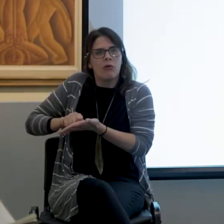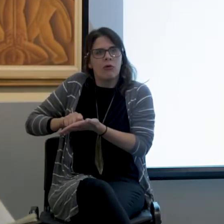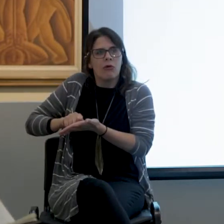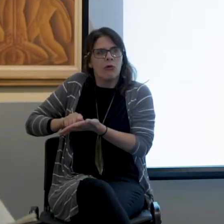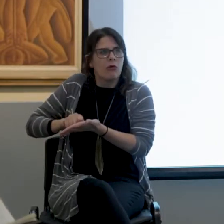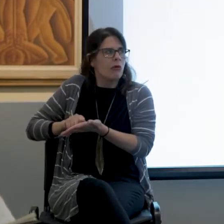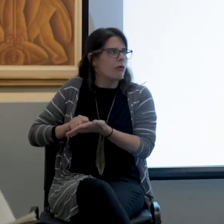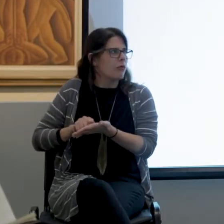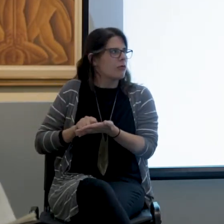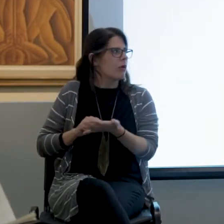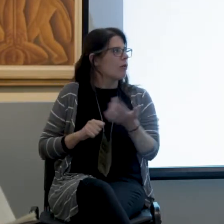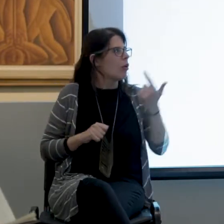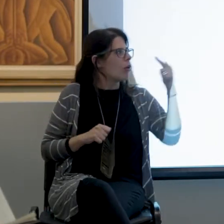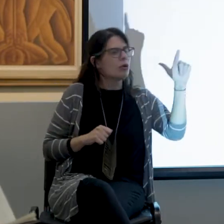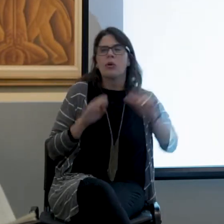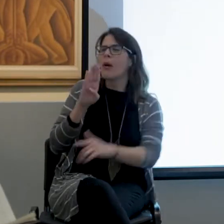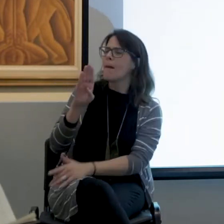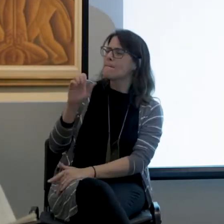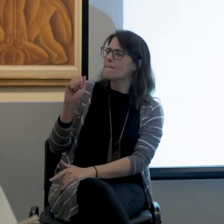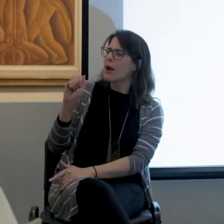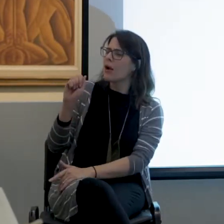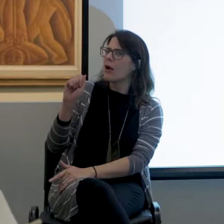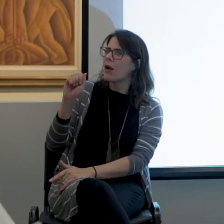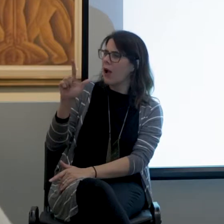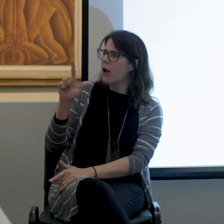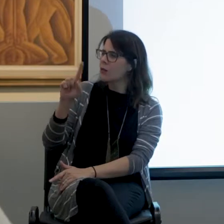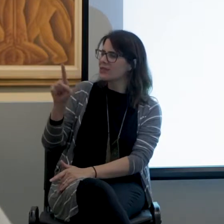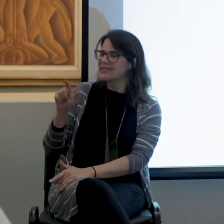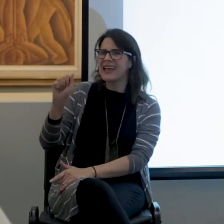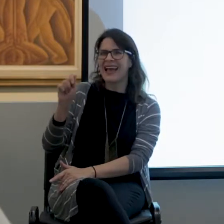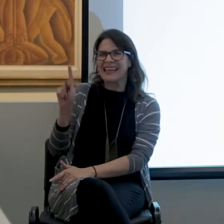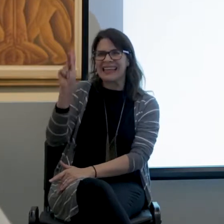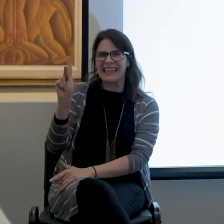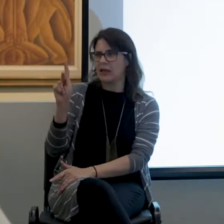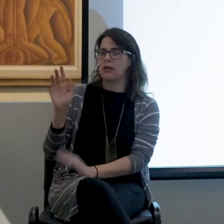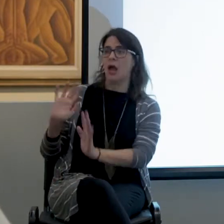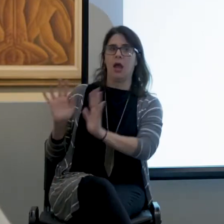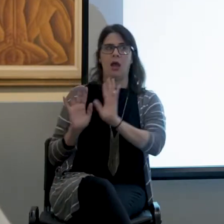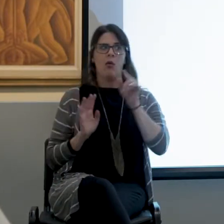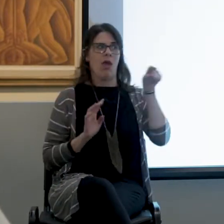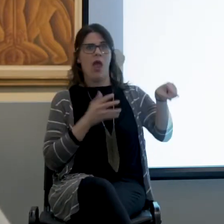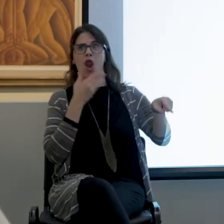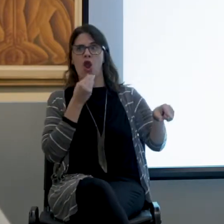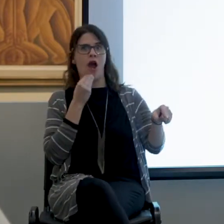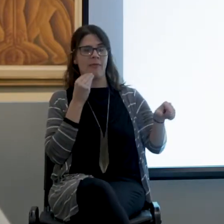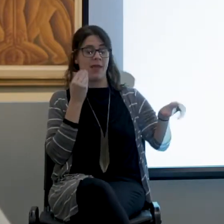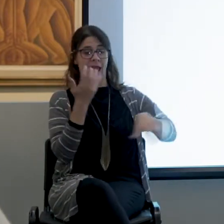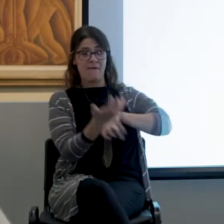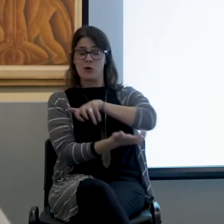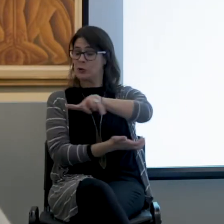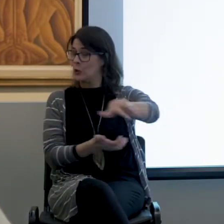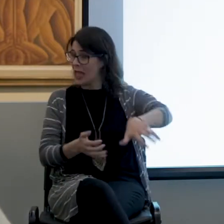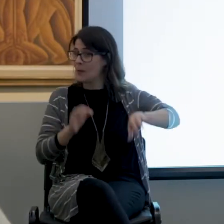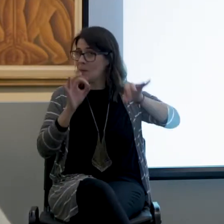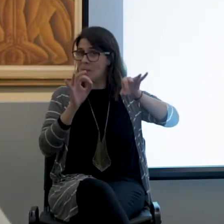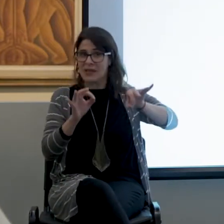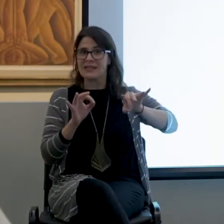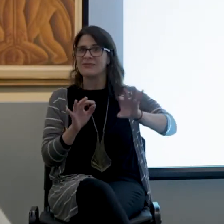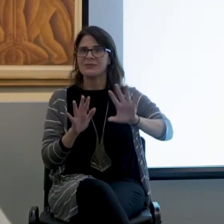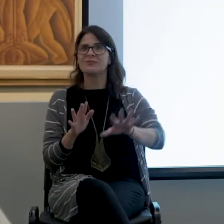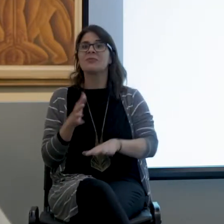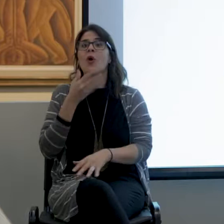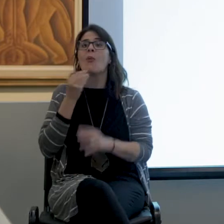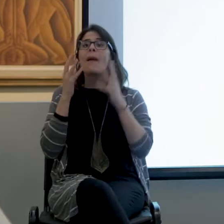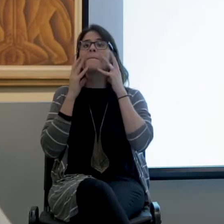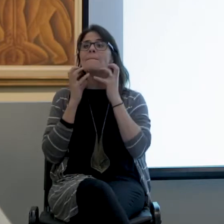não, o Balzac era um reaça total. E o Balzac era tão reaça que ninguém censurava o Balzac, embora o Balzac seja um escritor genial, né? O Marx dizia